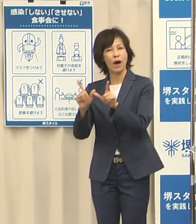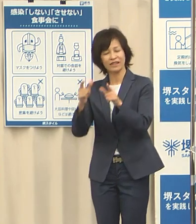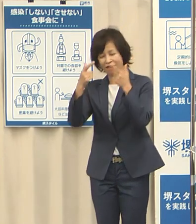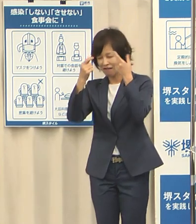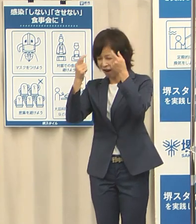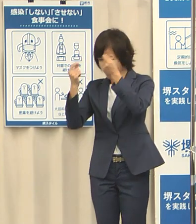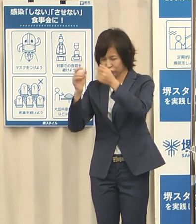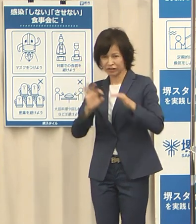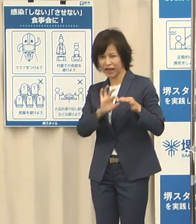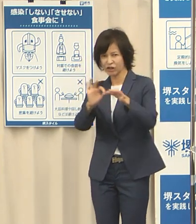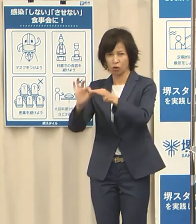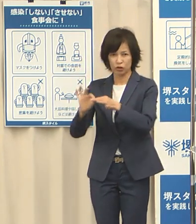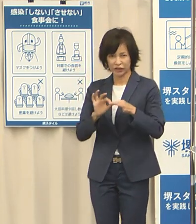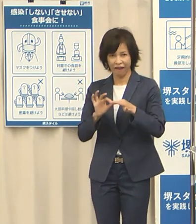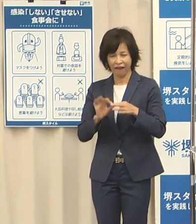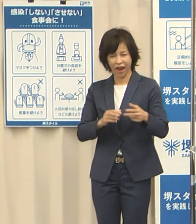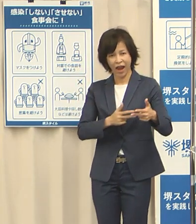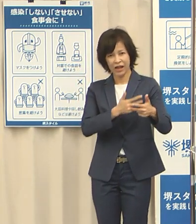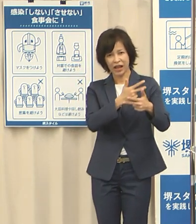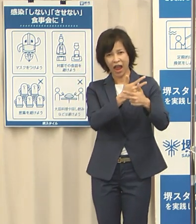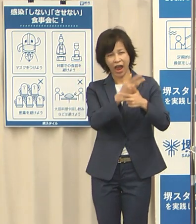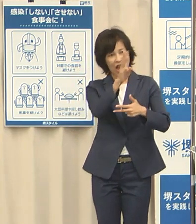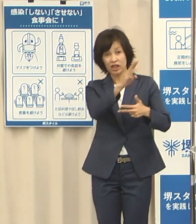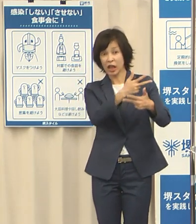を組んで、そして仙北ニュータウンというフィールドで